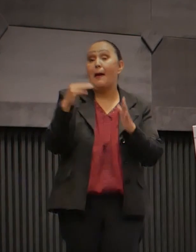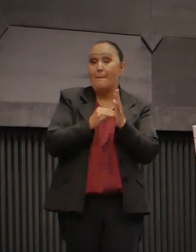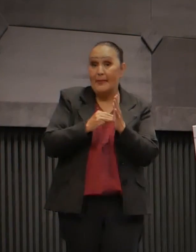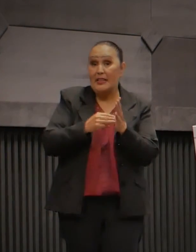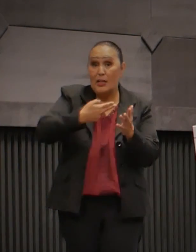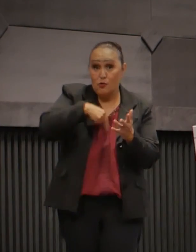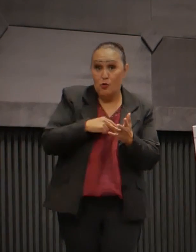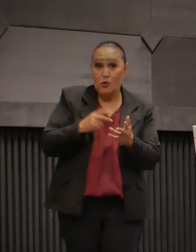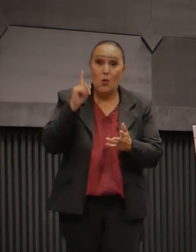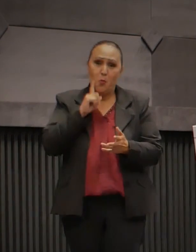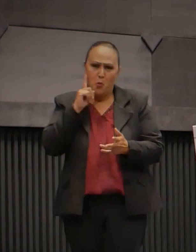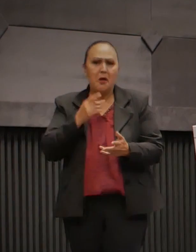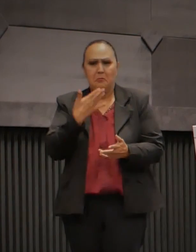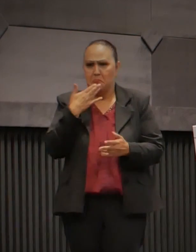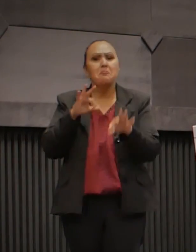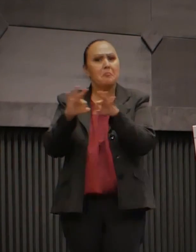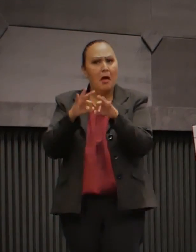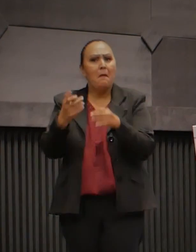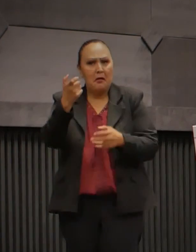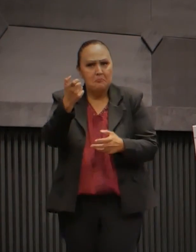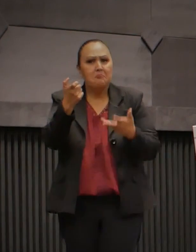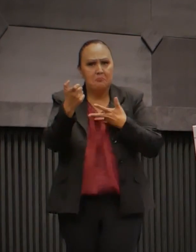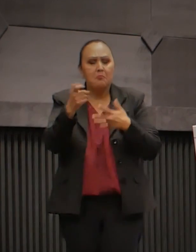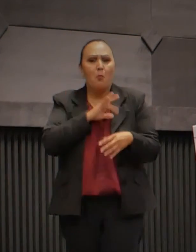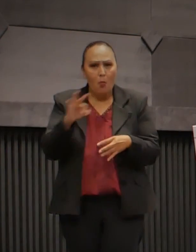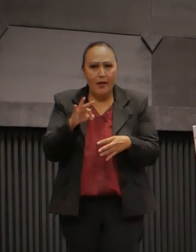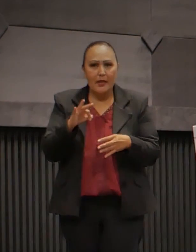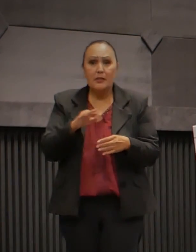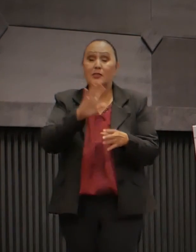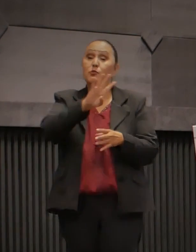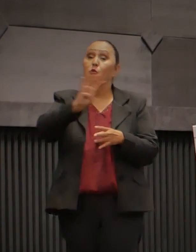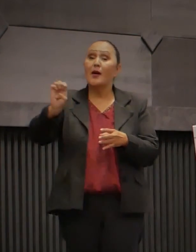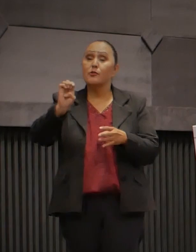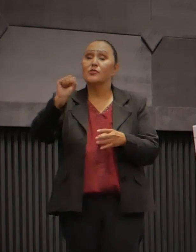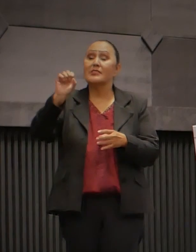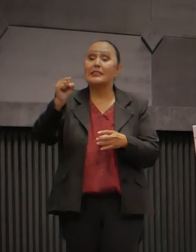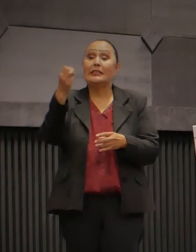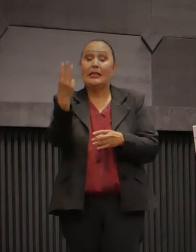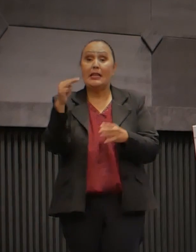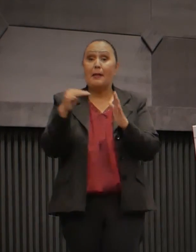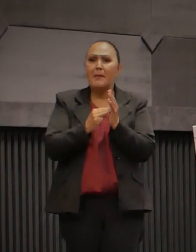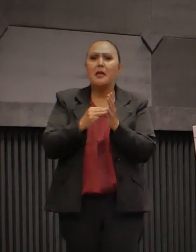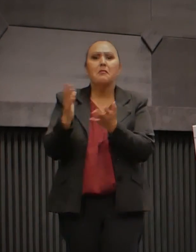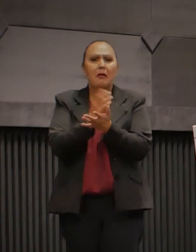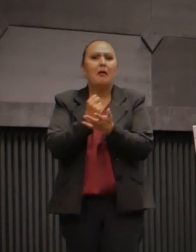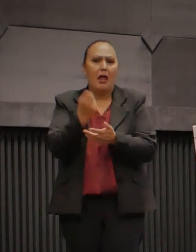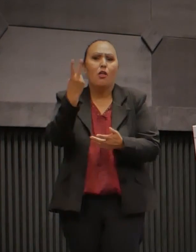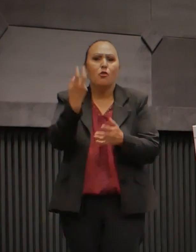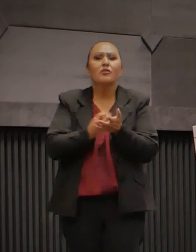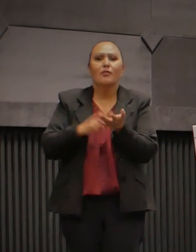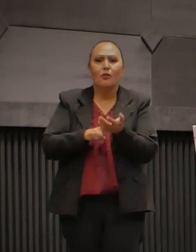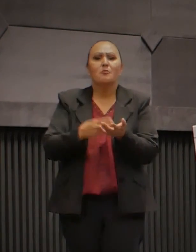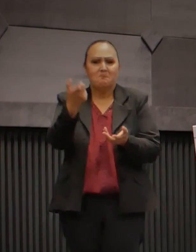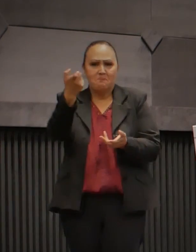nosotras económicamente activas, de las cuales casi 463 mil ganan hasta dos salarios